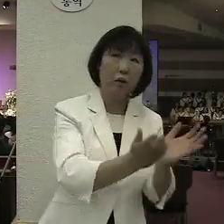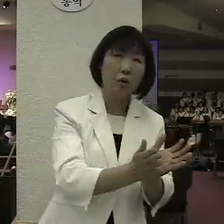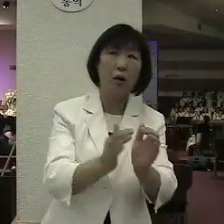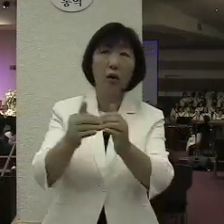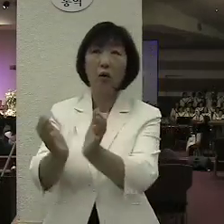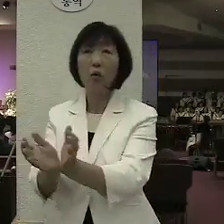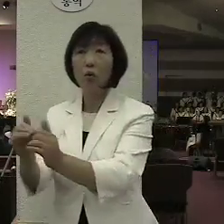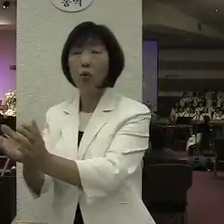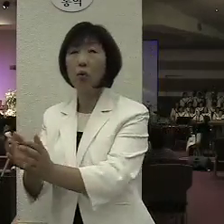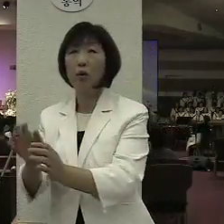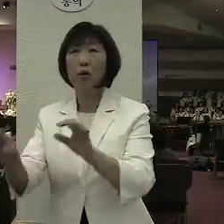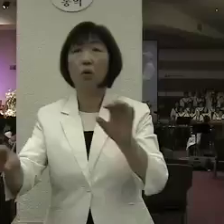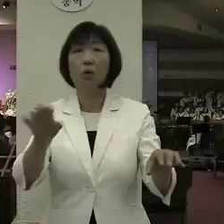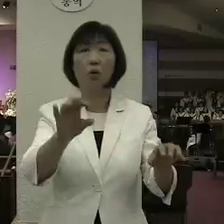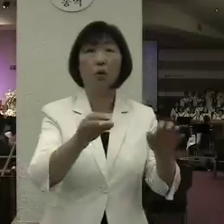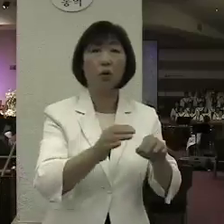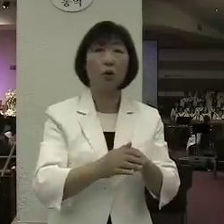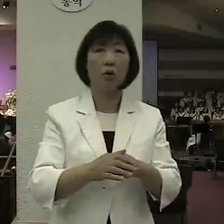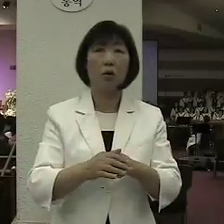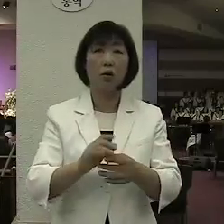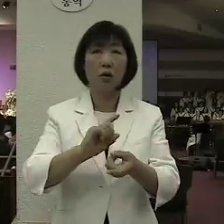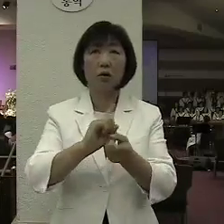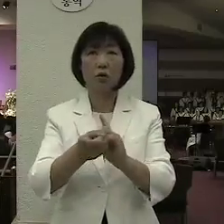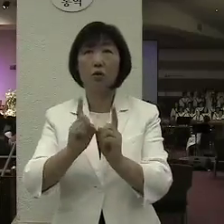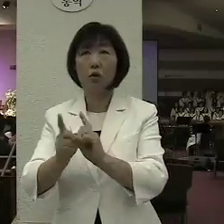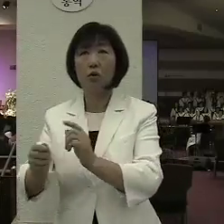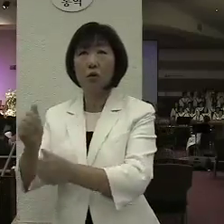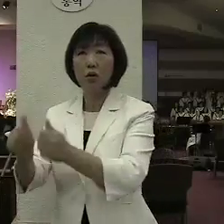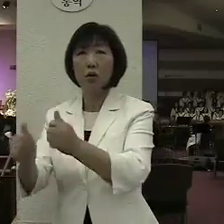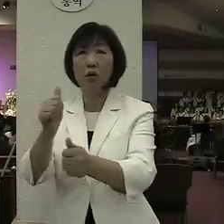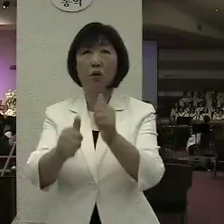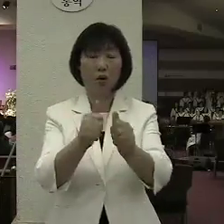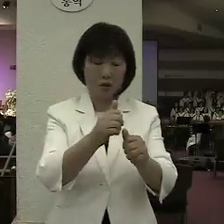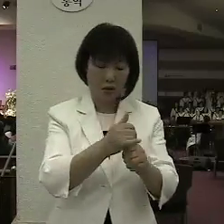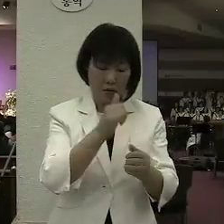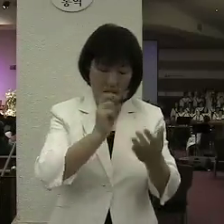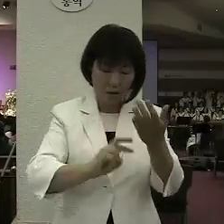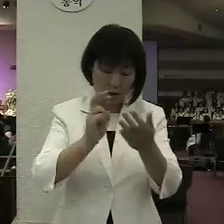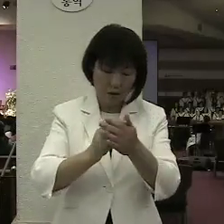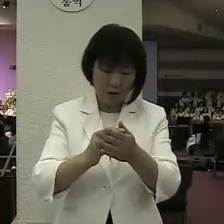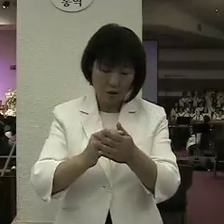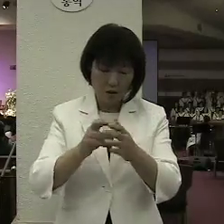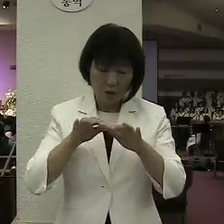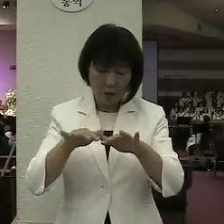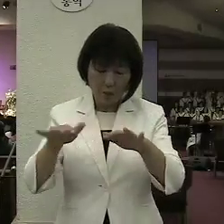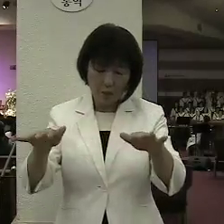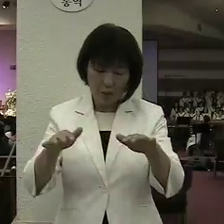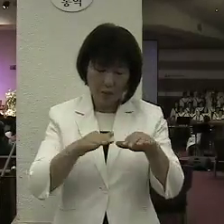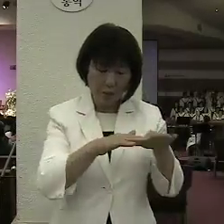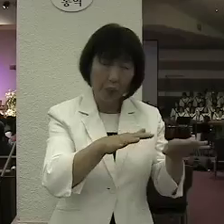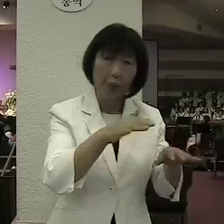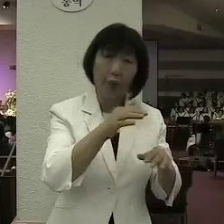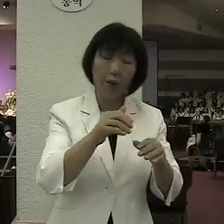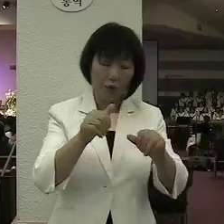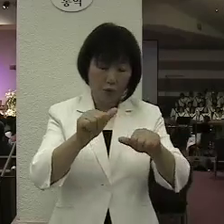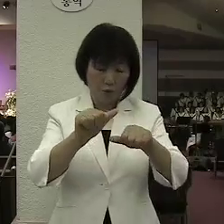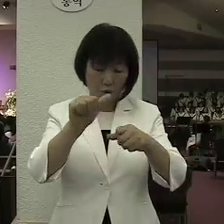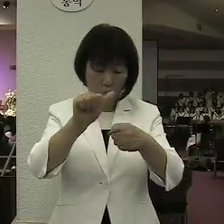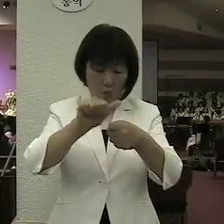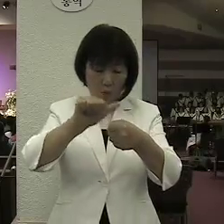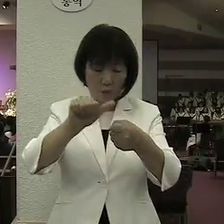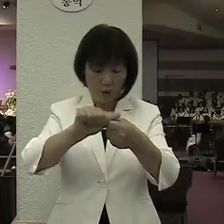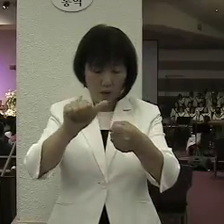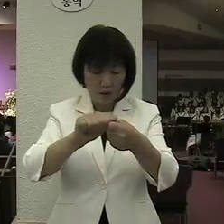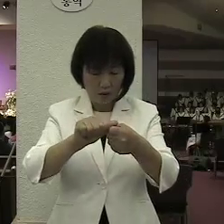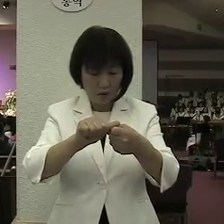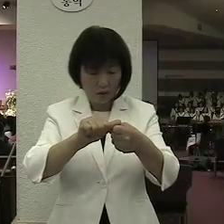입을 딱 벌리며 입을 그냥 손을 대며 어쩜 이럴 수가 있는가 보는 순간에 더 이상 절제할 수 없는